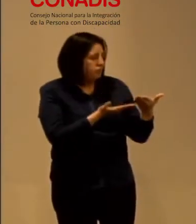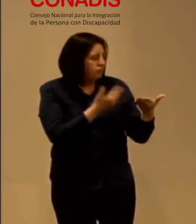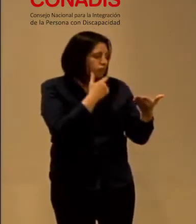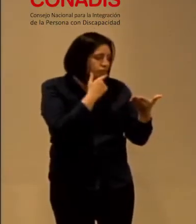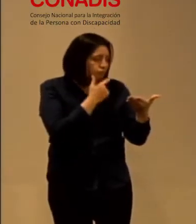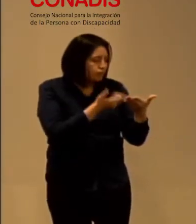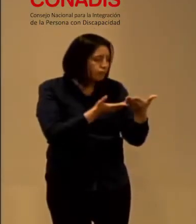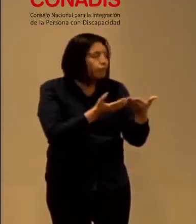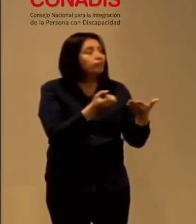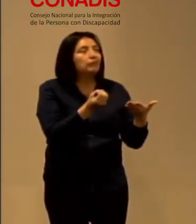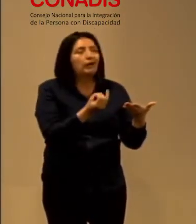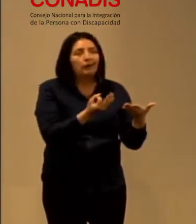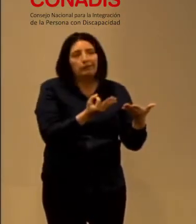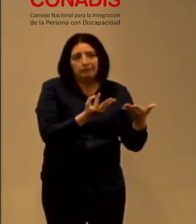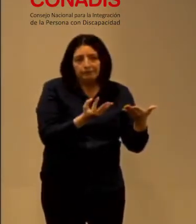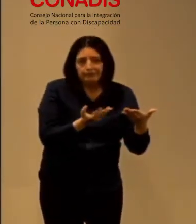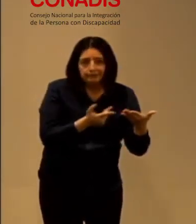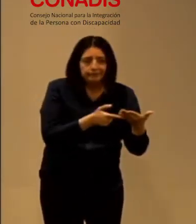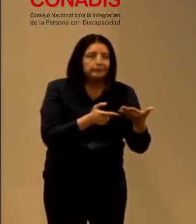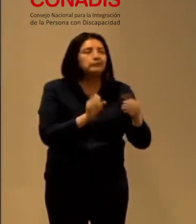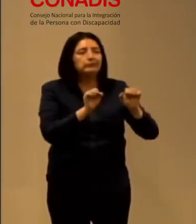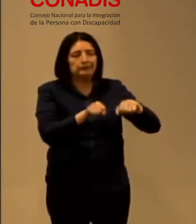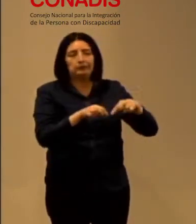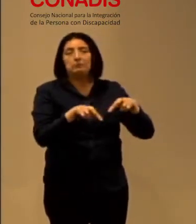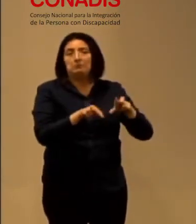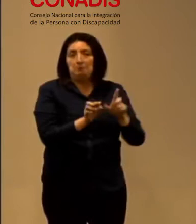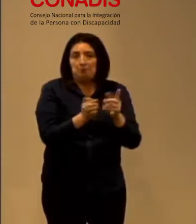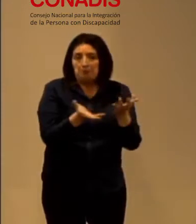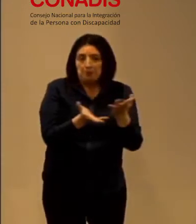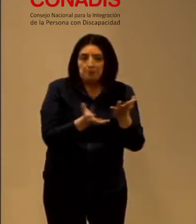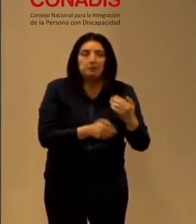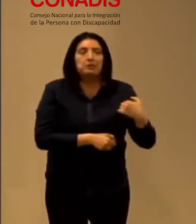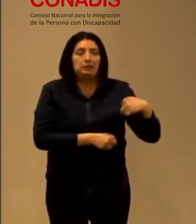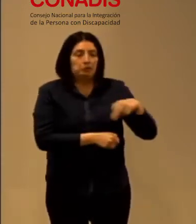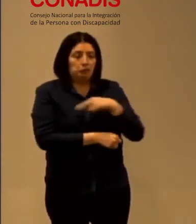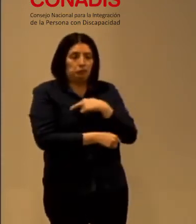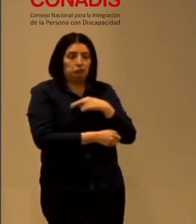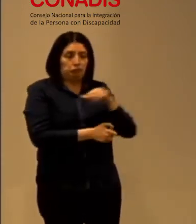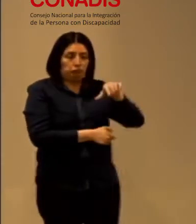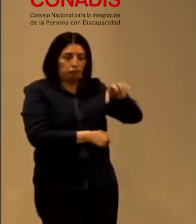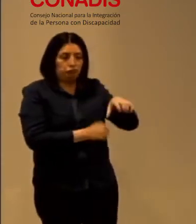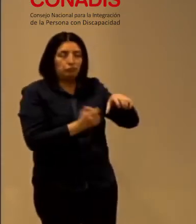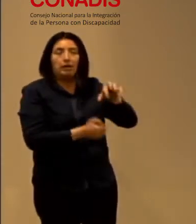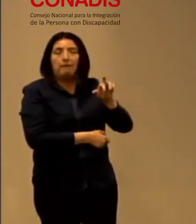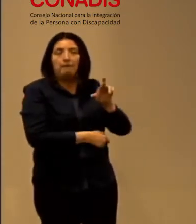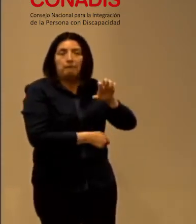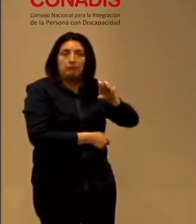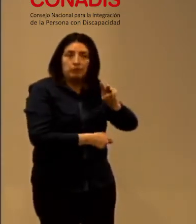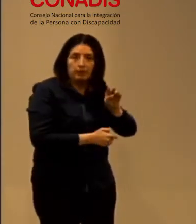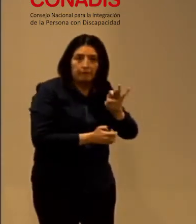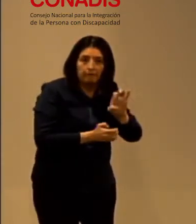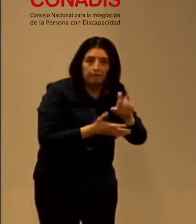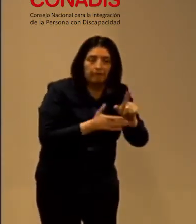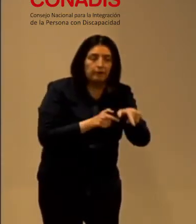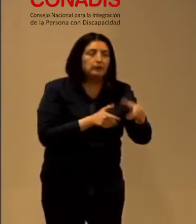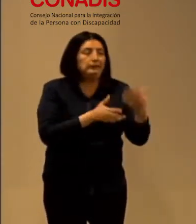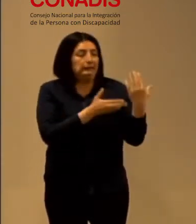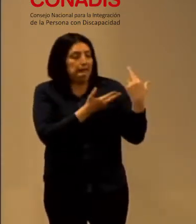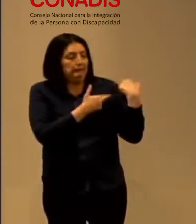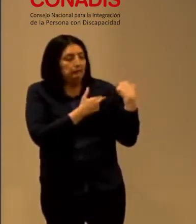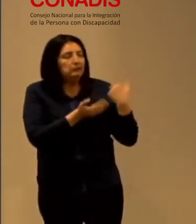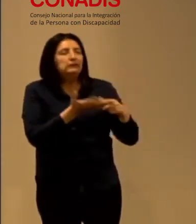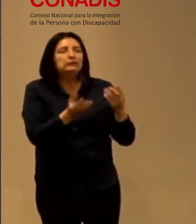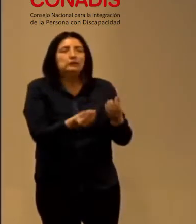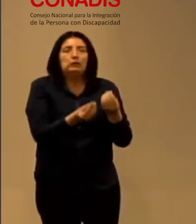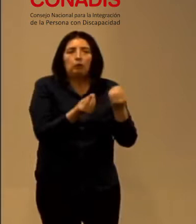y tomemos en cuenta, pero es un dato que nos va a permitir, o por lo menos a nosotros, que tendríamos la responsabilidad de